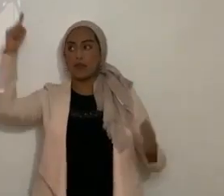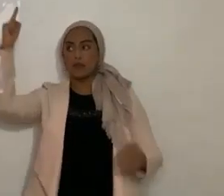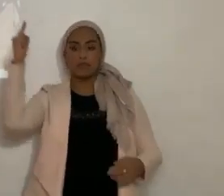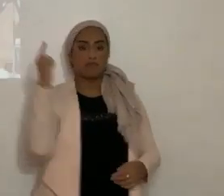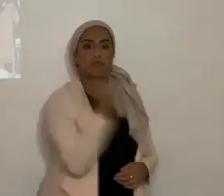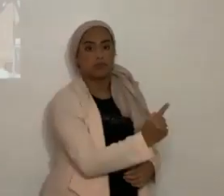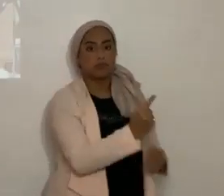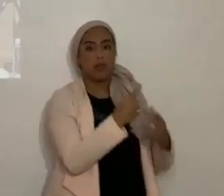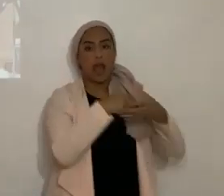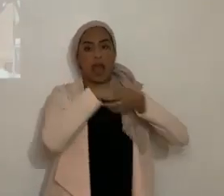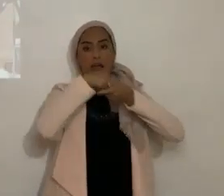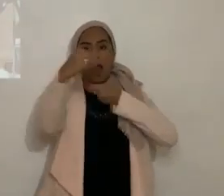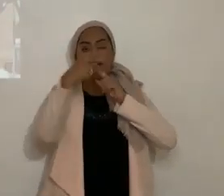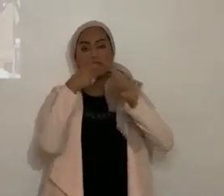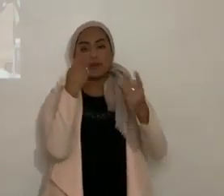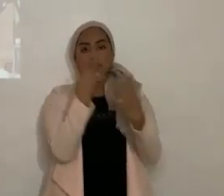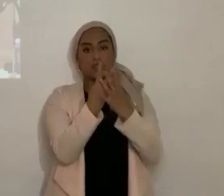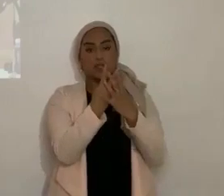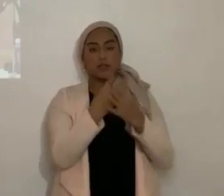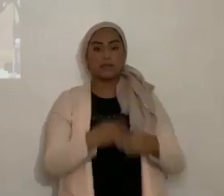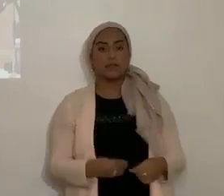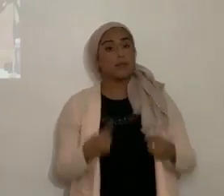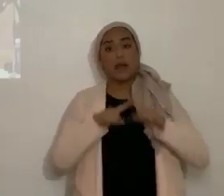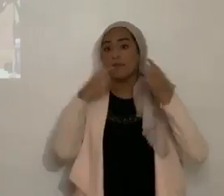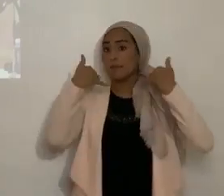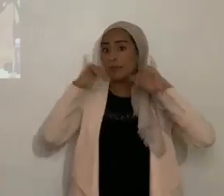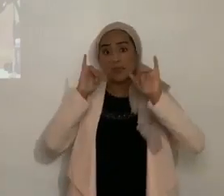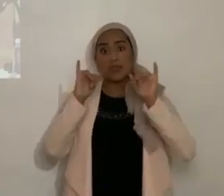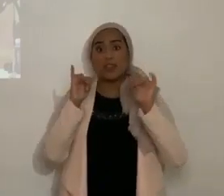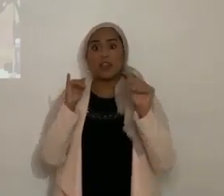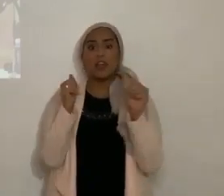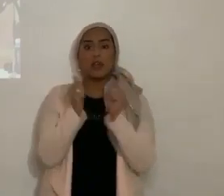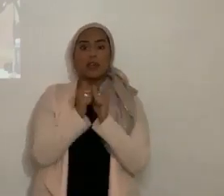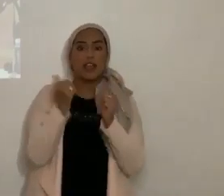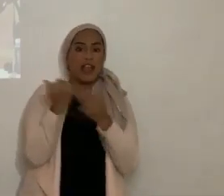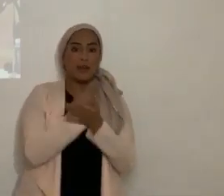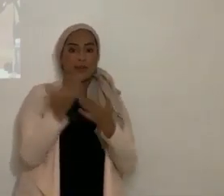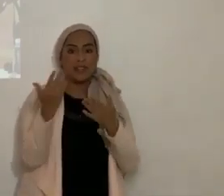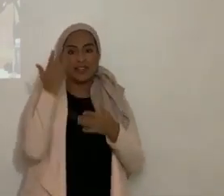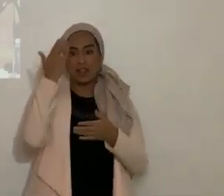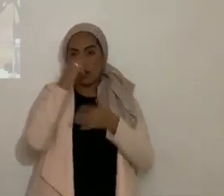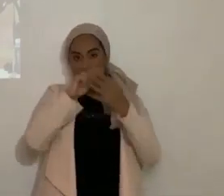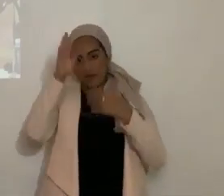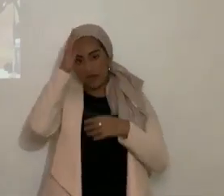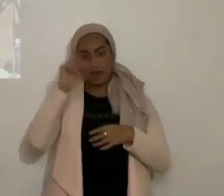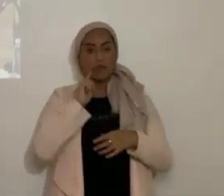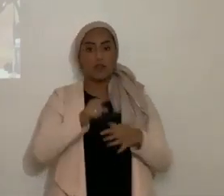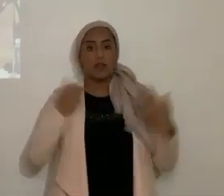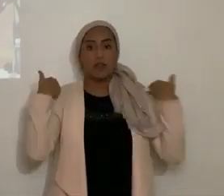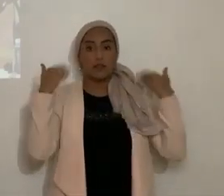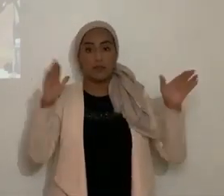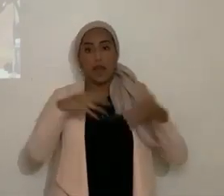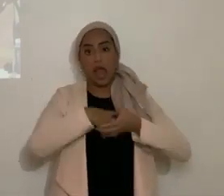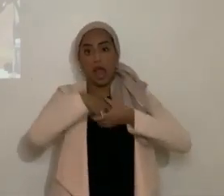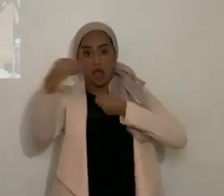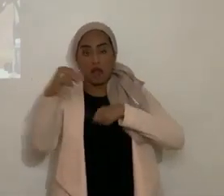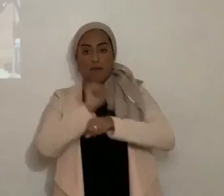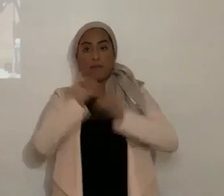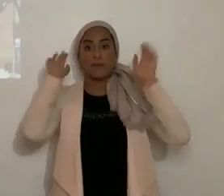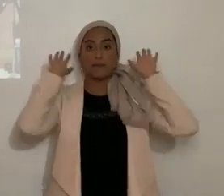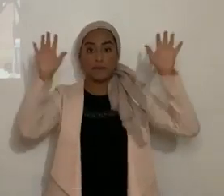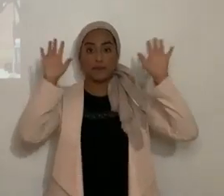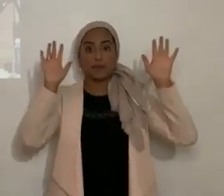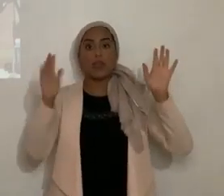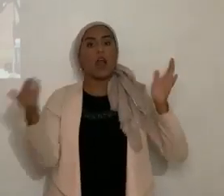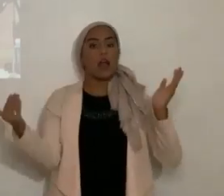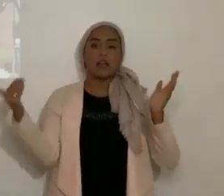para que los sacara de la cárcel. Pero aún así, con todo que el eterno envió un malaj y salieron de una manera milagrosa,